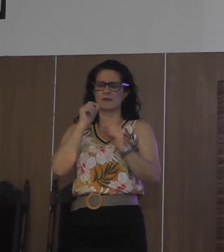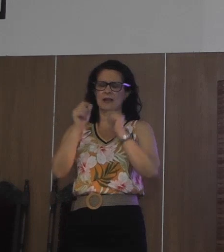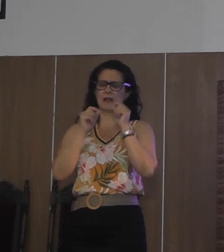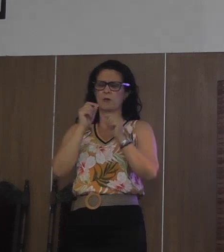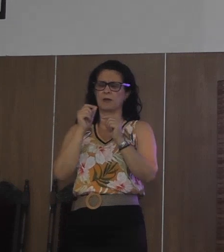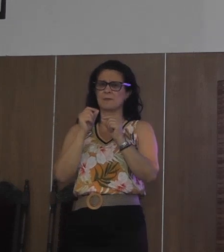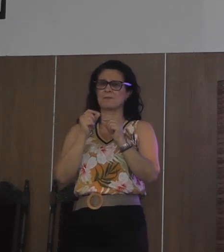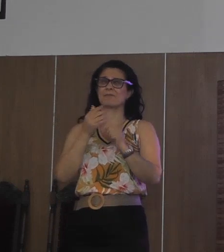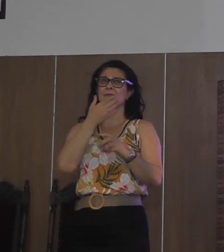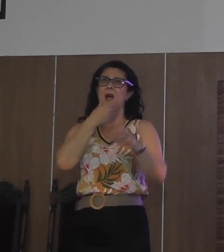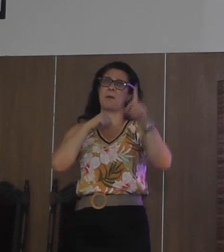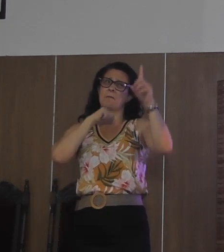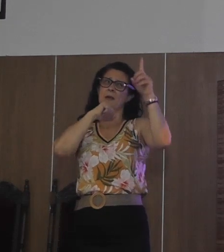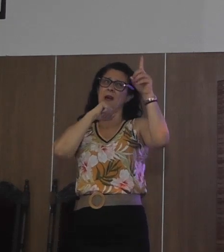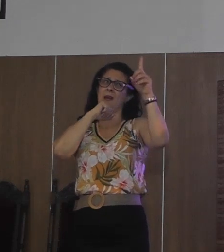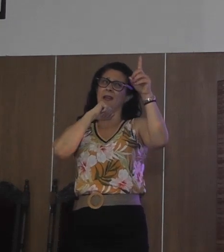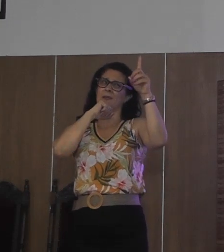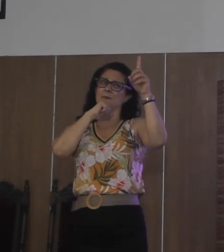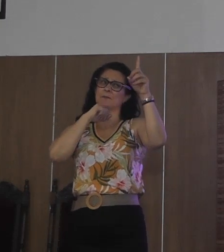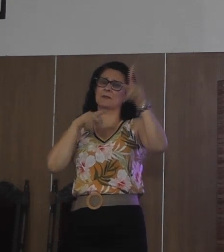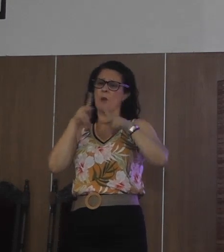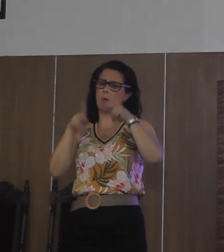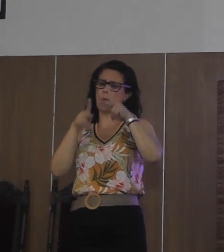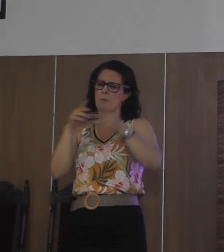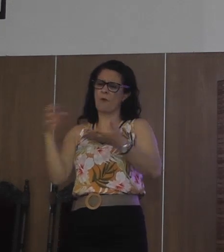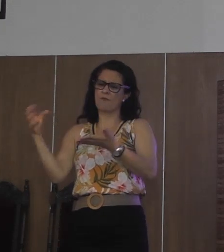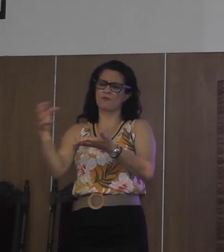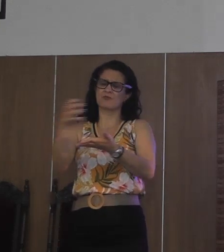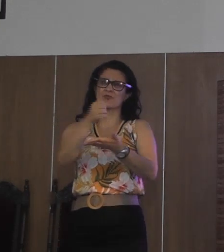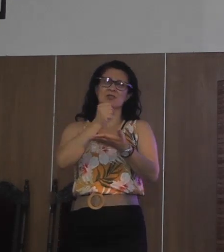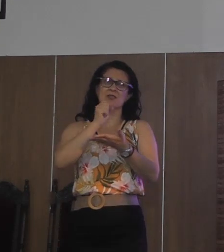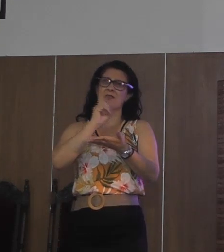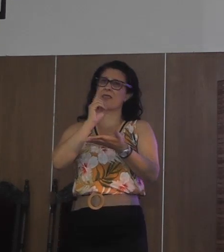para tirar eles do mundo, Pai, mas livra-os do mal.